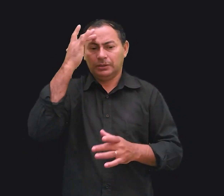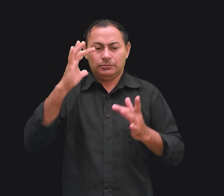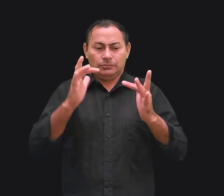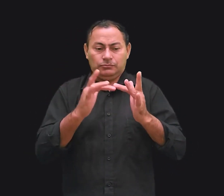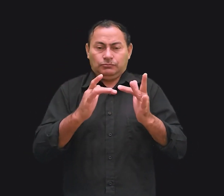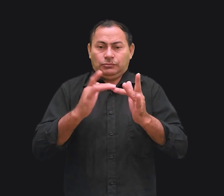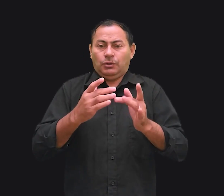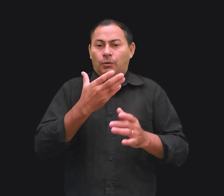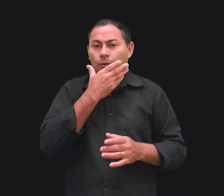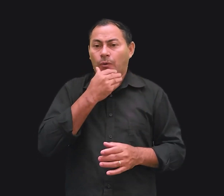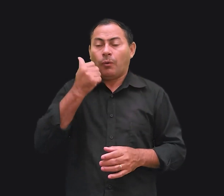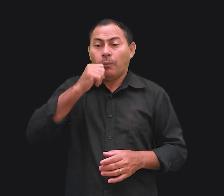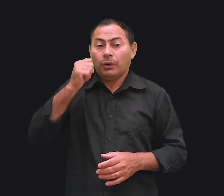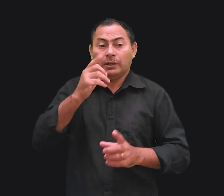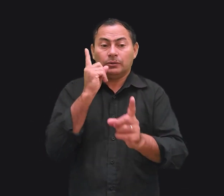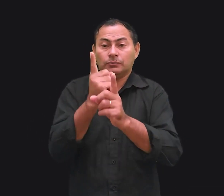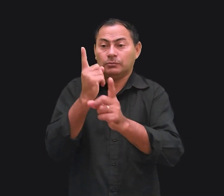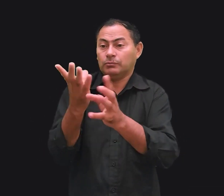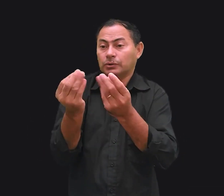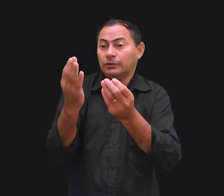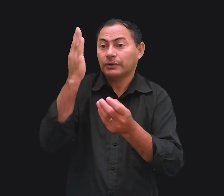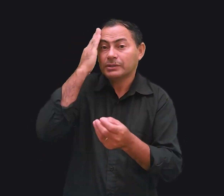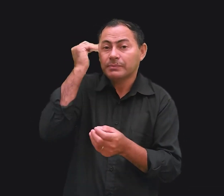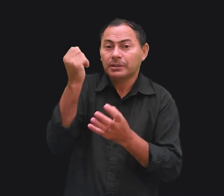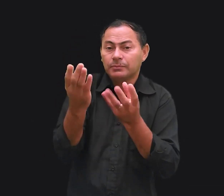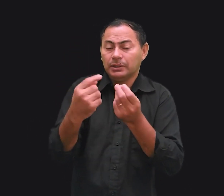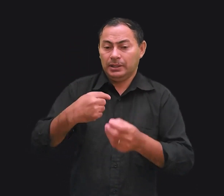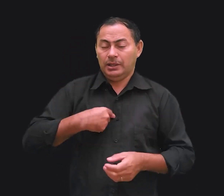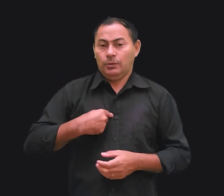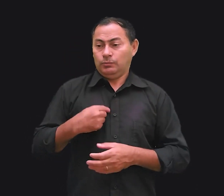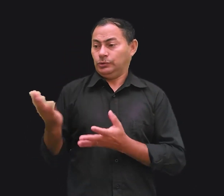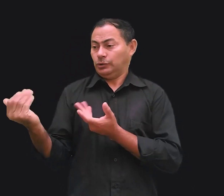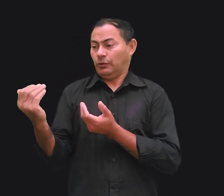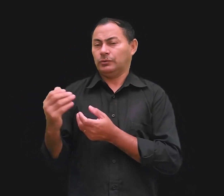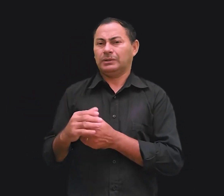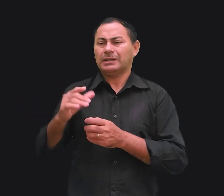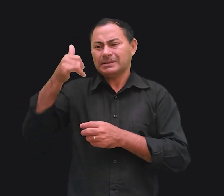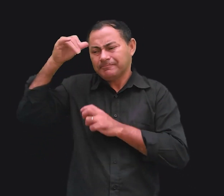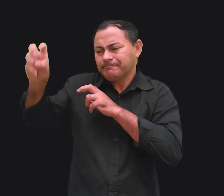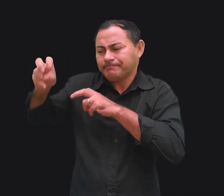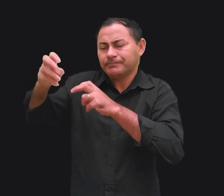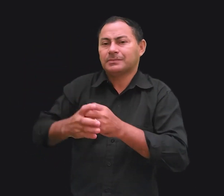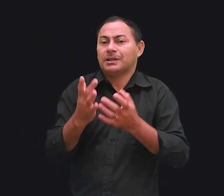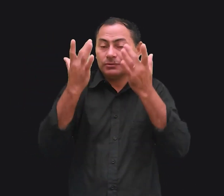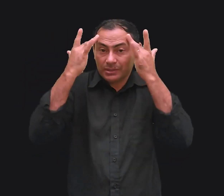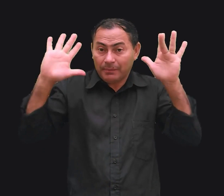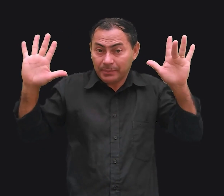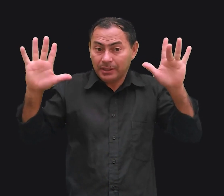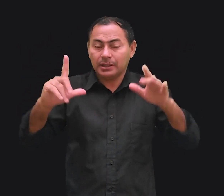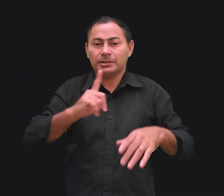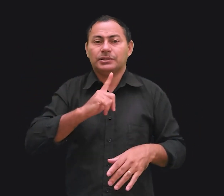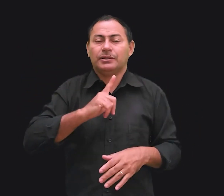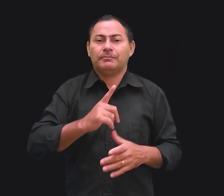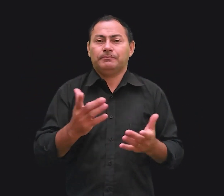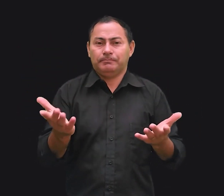mulheres, com as quais descobriram muitas coisas que eu, jovem do interior, sequer sabia que